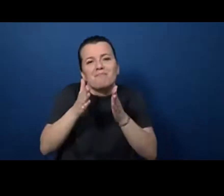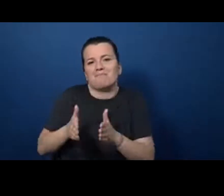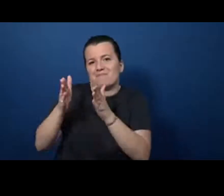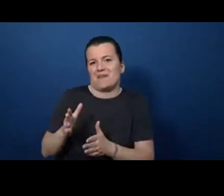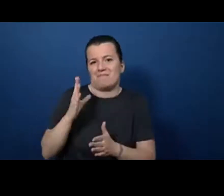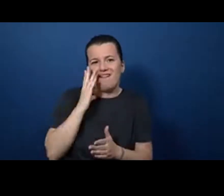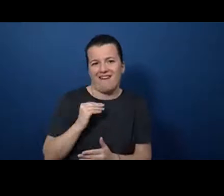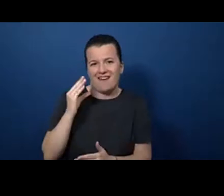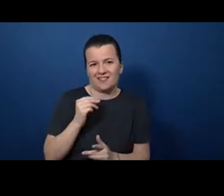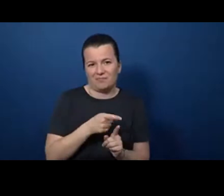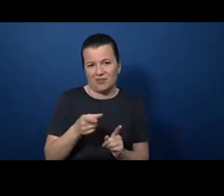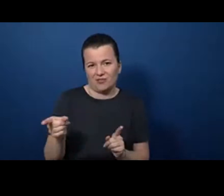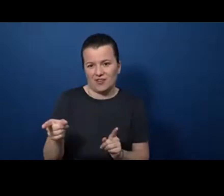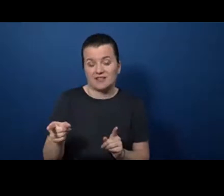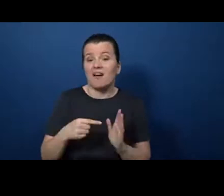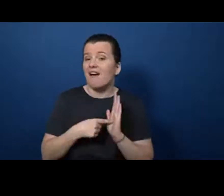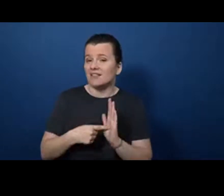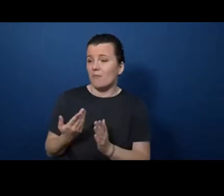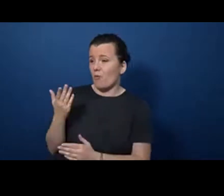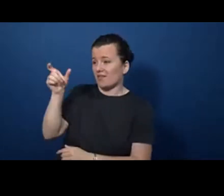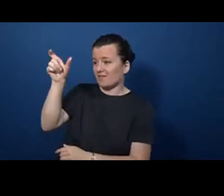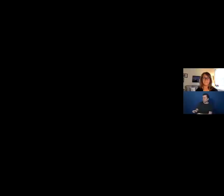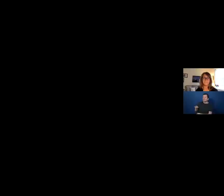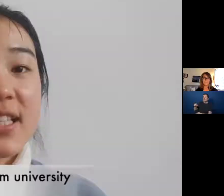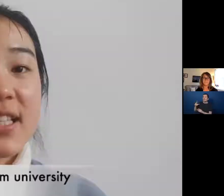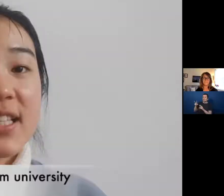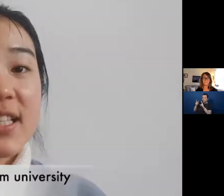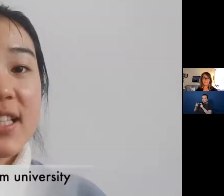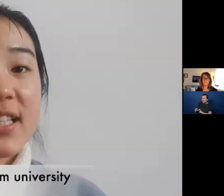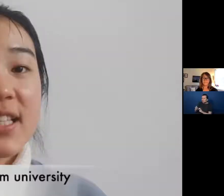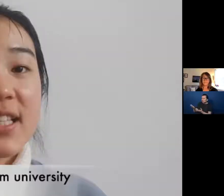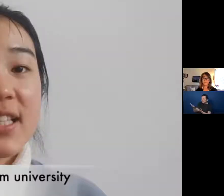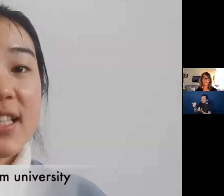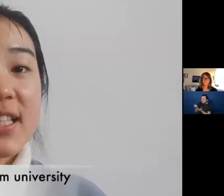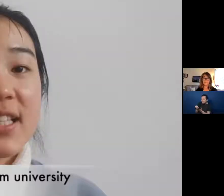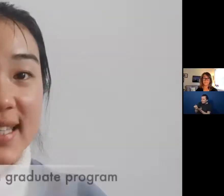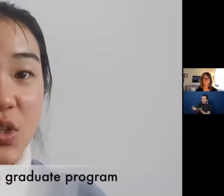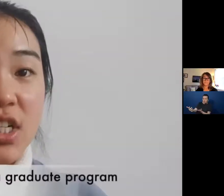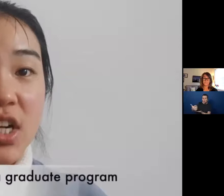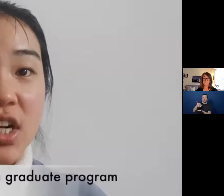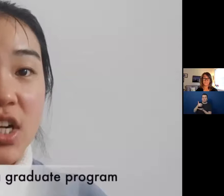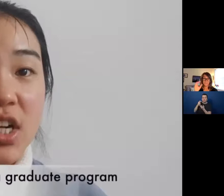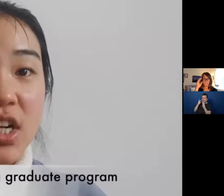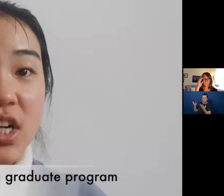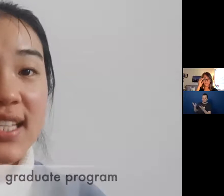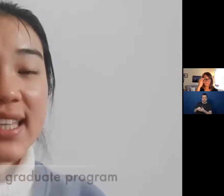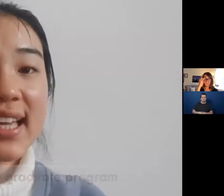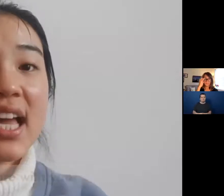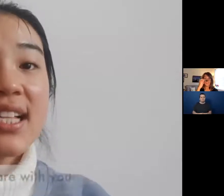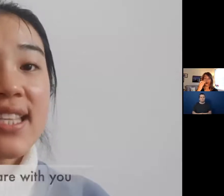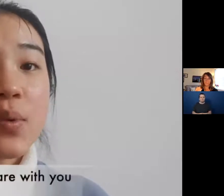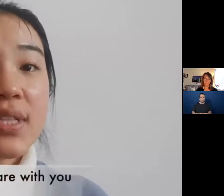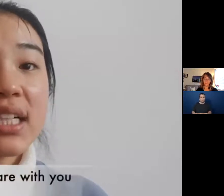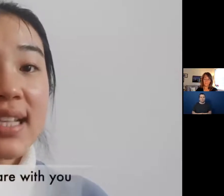this research. 经毕业，目前在家专职考研的残障青